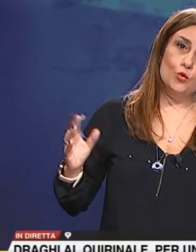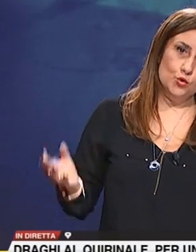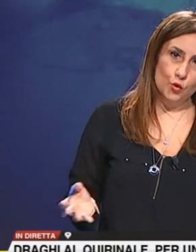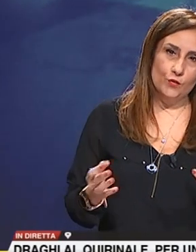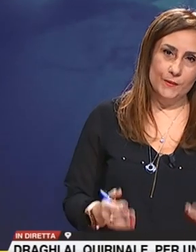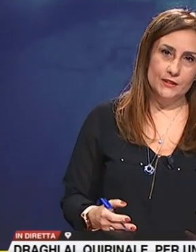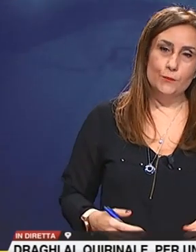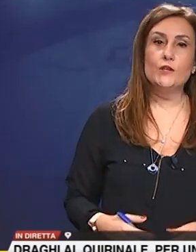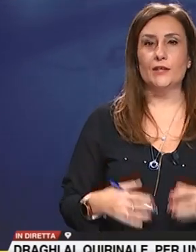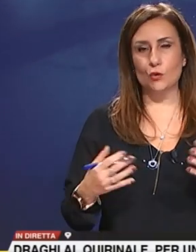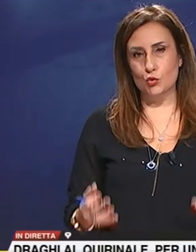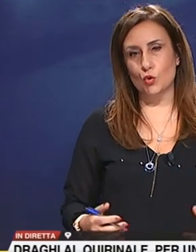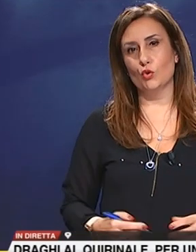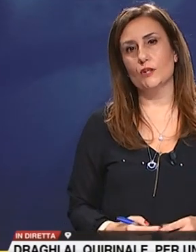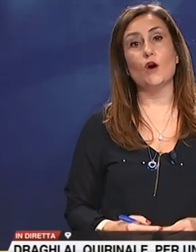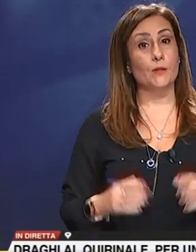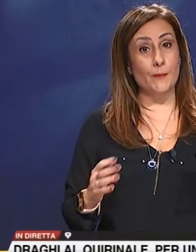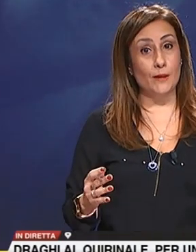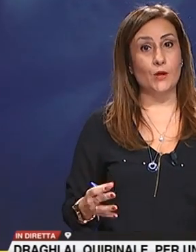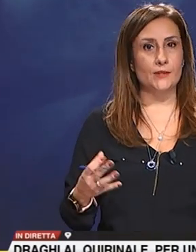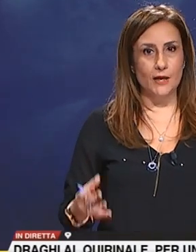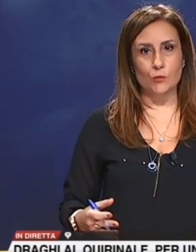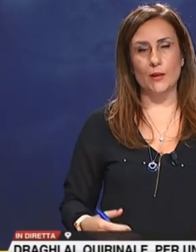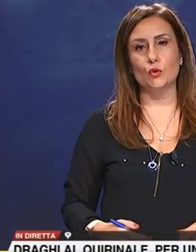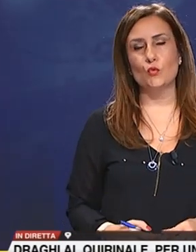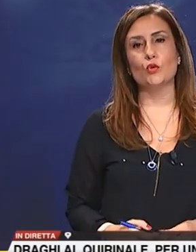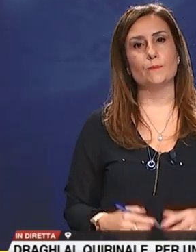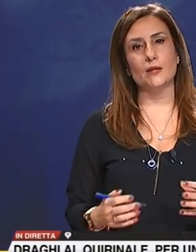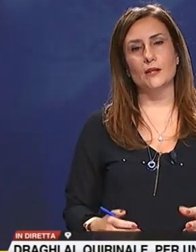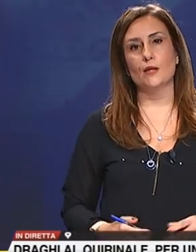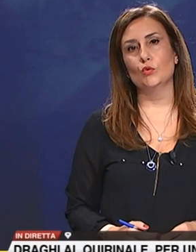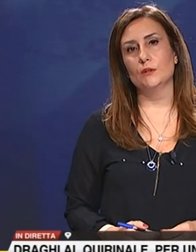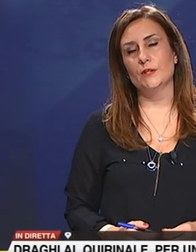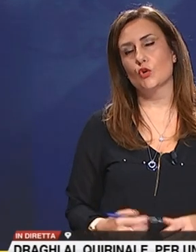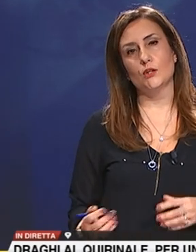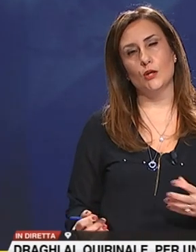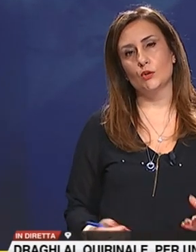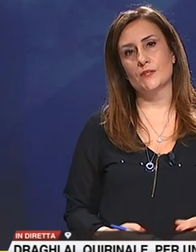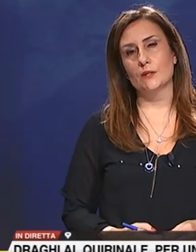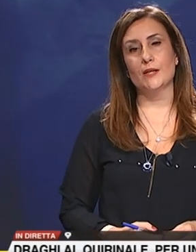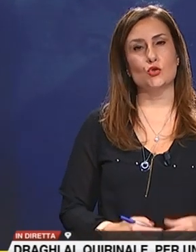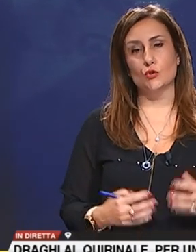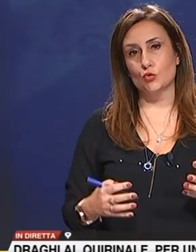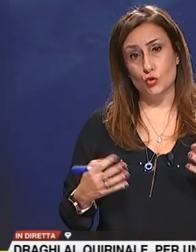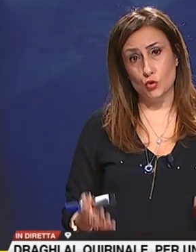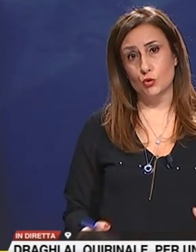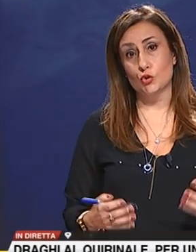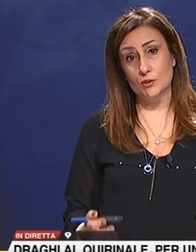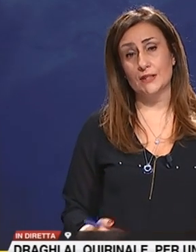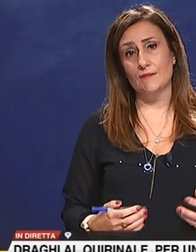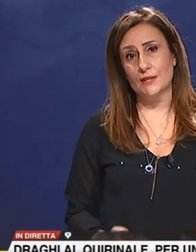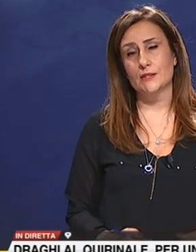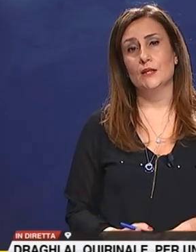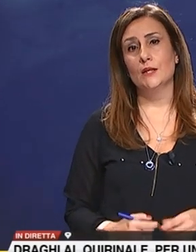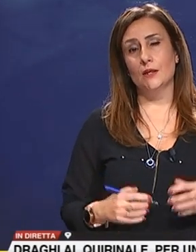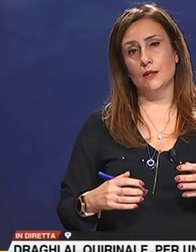parliamo non solo ovviamente di politica, non solo di Covid, ma parliamo anche di altro, parliamo di furti, perché negli ultimi giorni, nelle ultime settimane ci sono